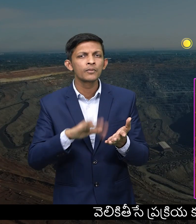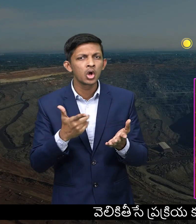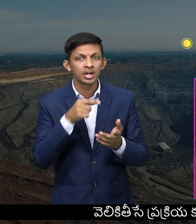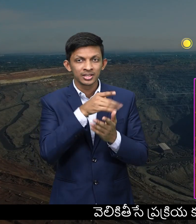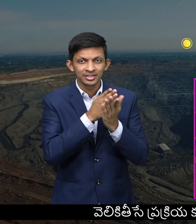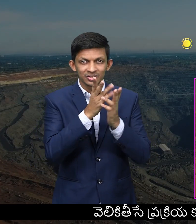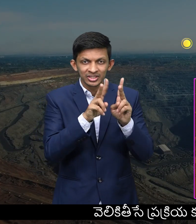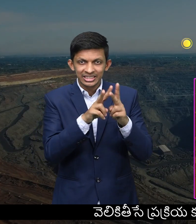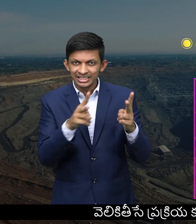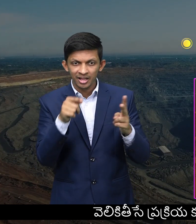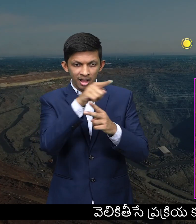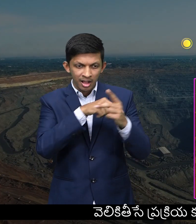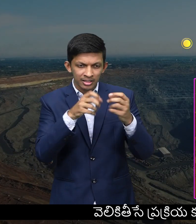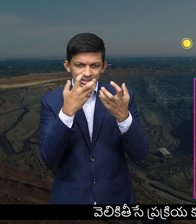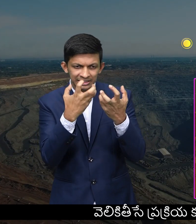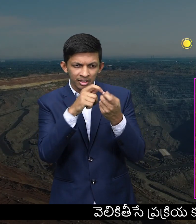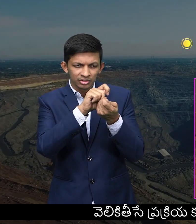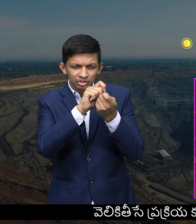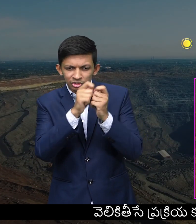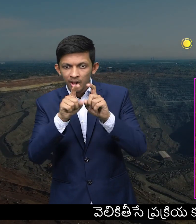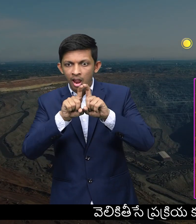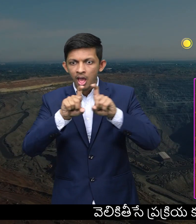కూడా లోహశాస్త్రంలో ఒక భాగం.